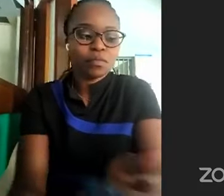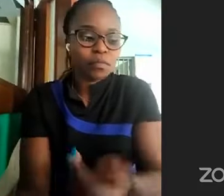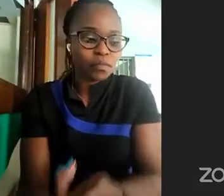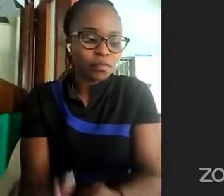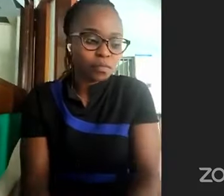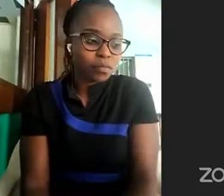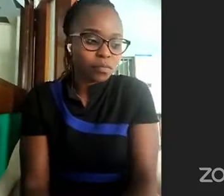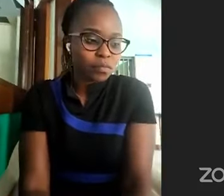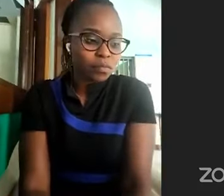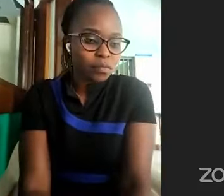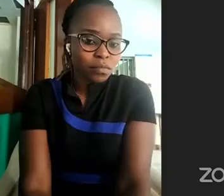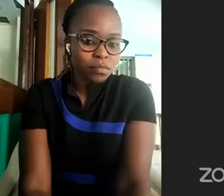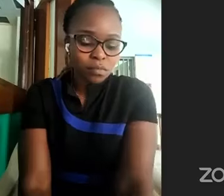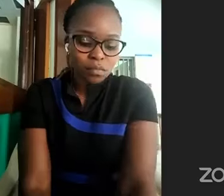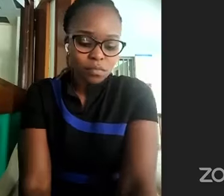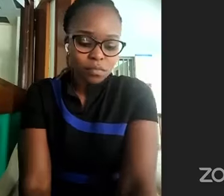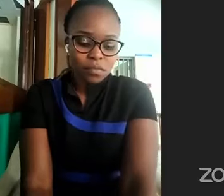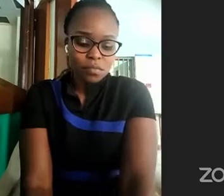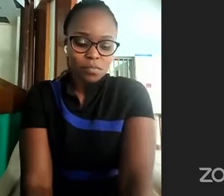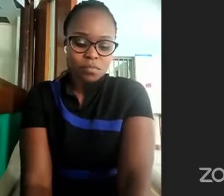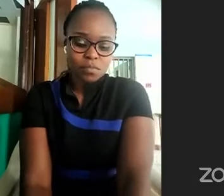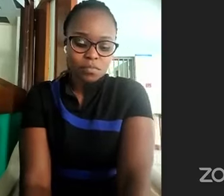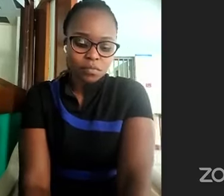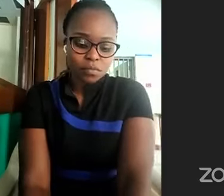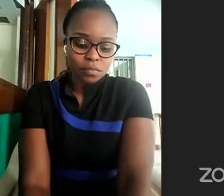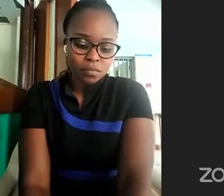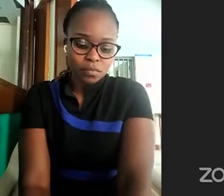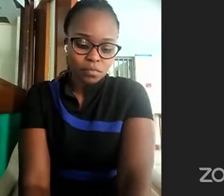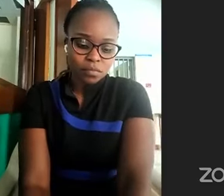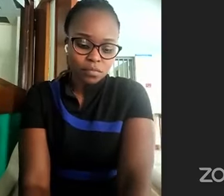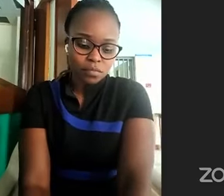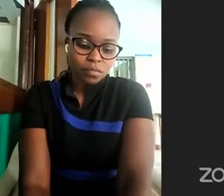mawili wakati ambao tuna